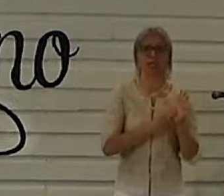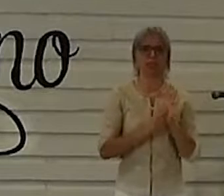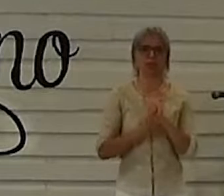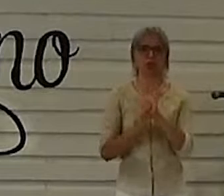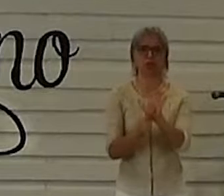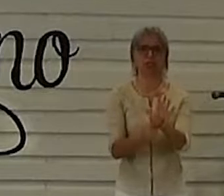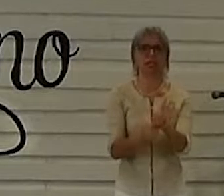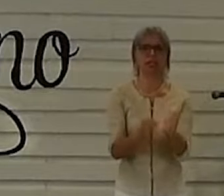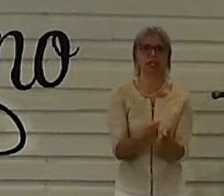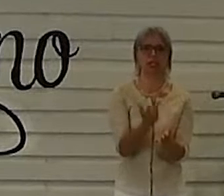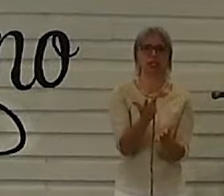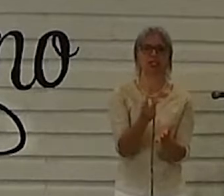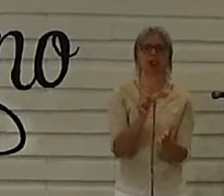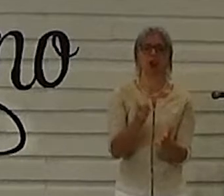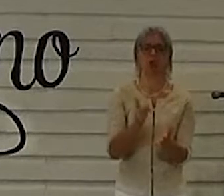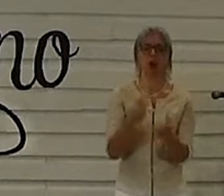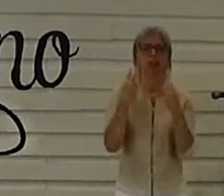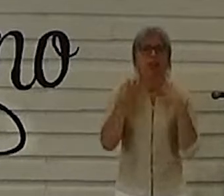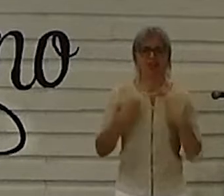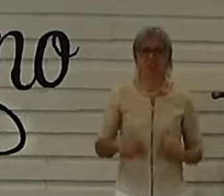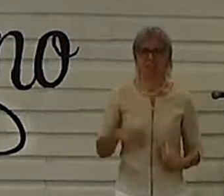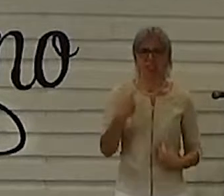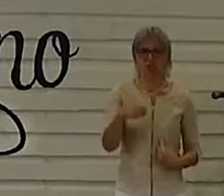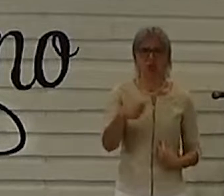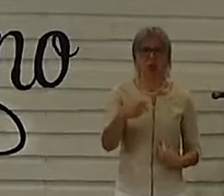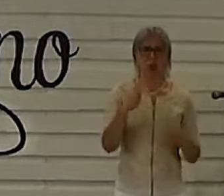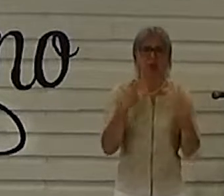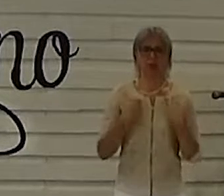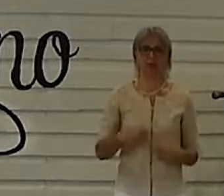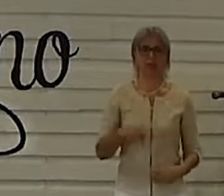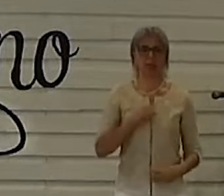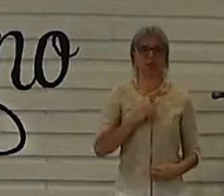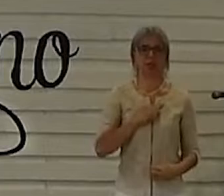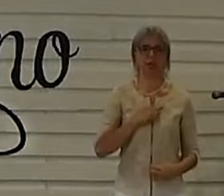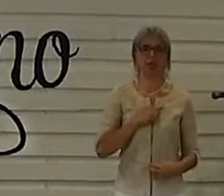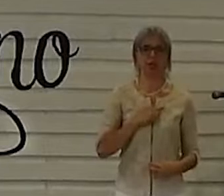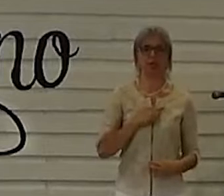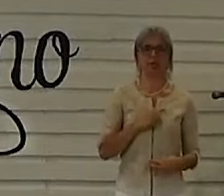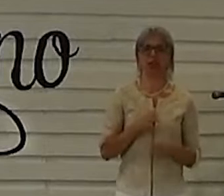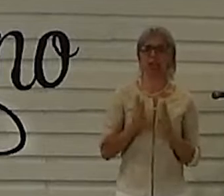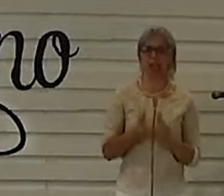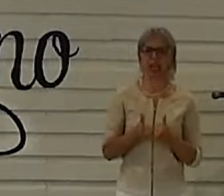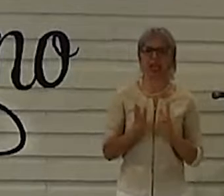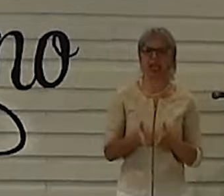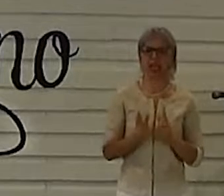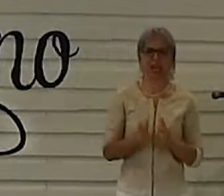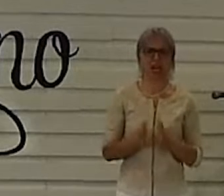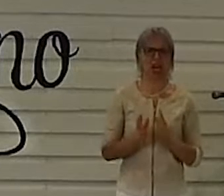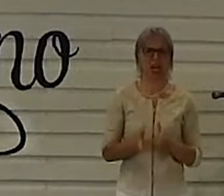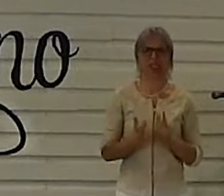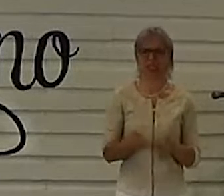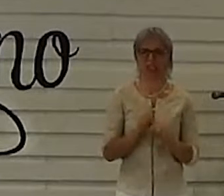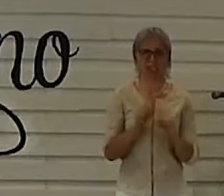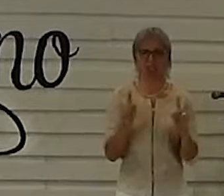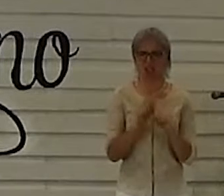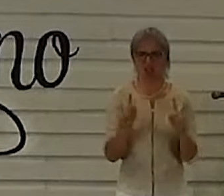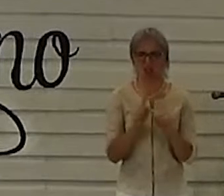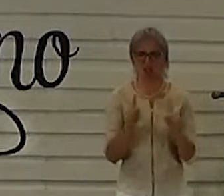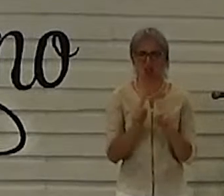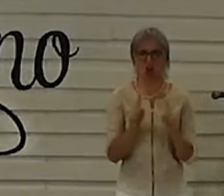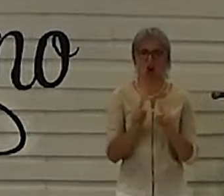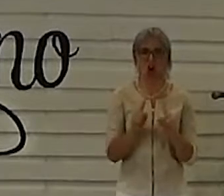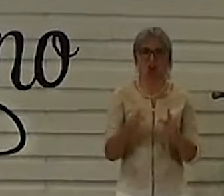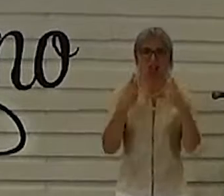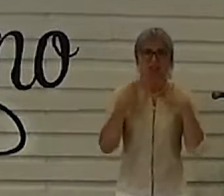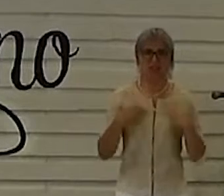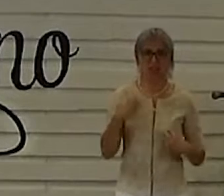vita. Non sono le chiacchiere, trovano il tempo che trovano. È la tua